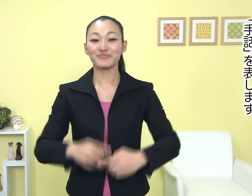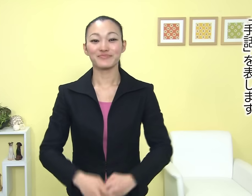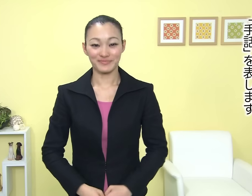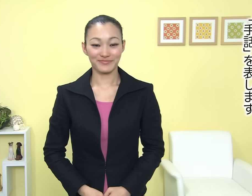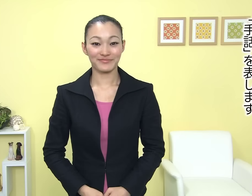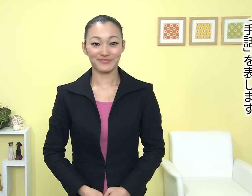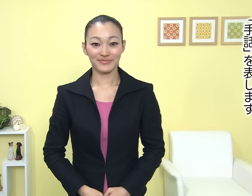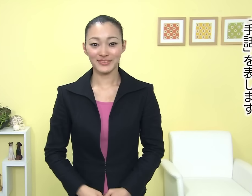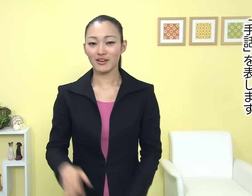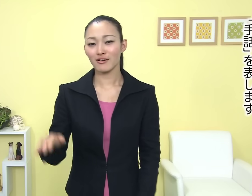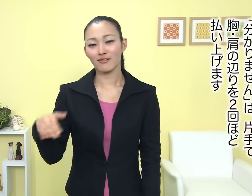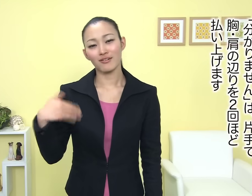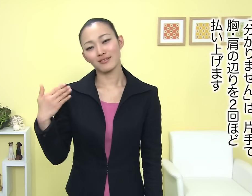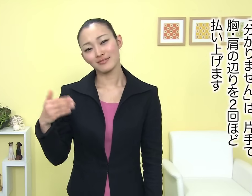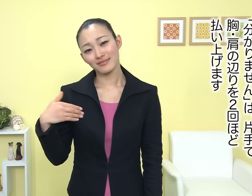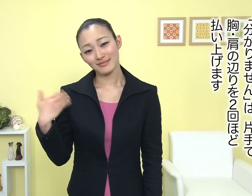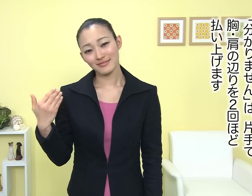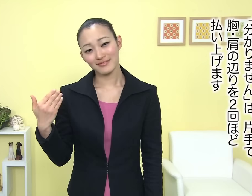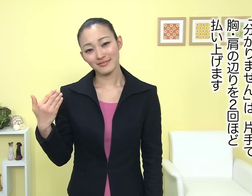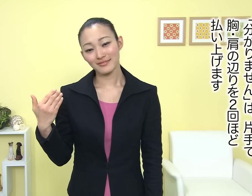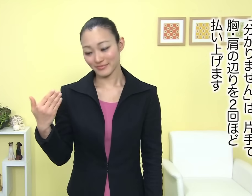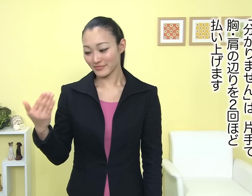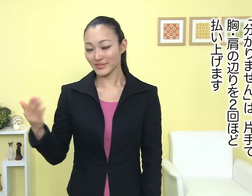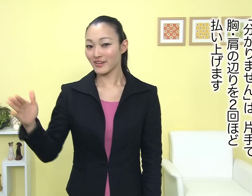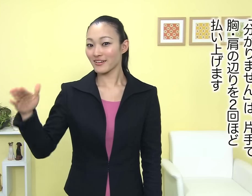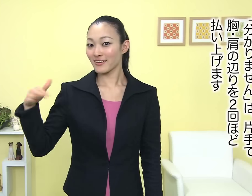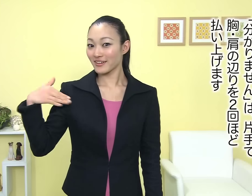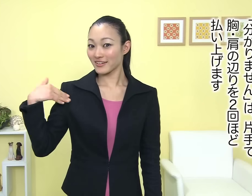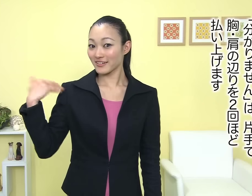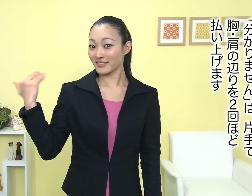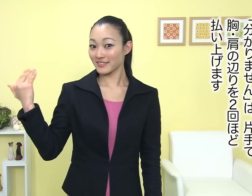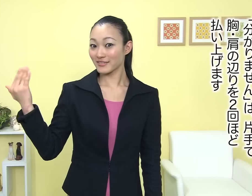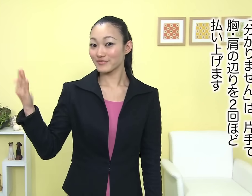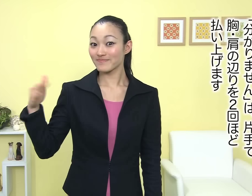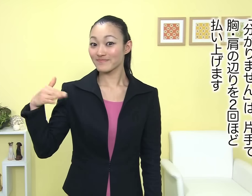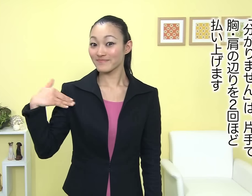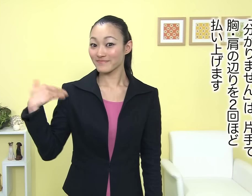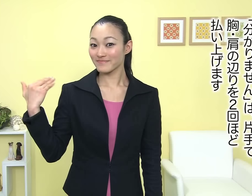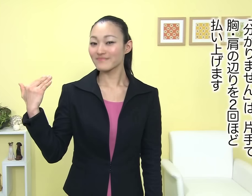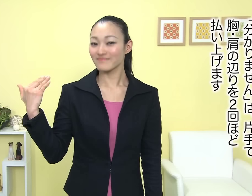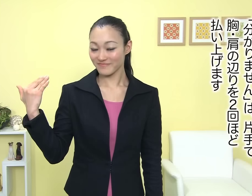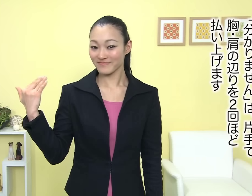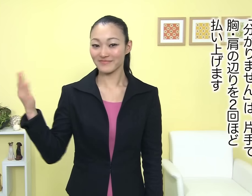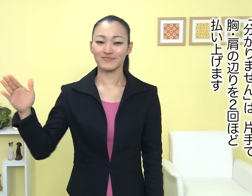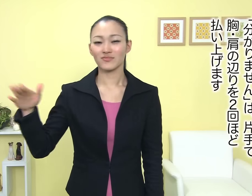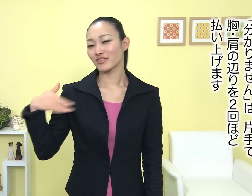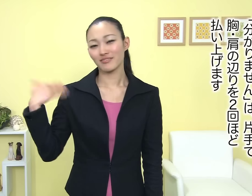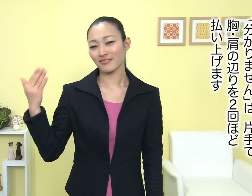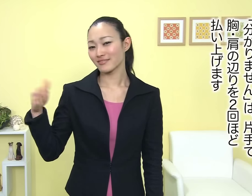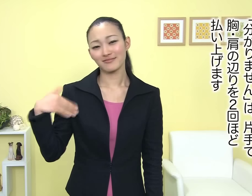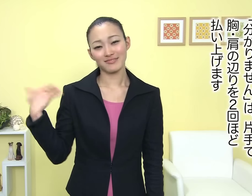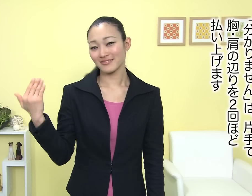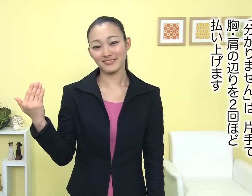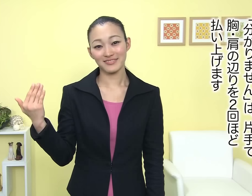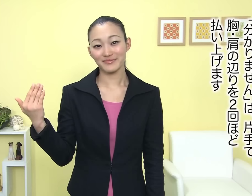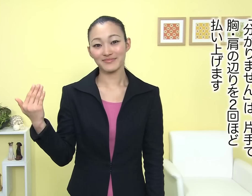します。わかりませんは、片手で胸、肩のあたりを2回ほど払い上げます。